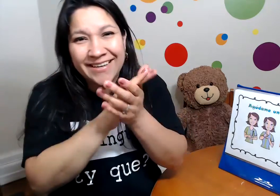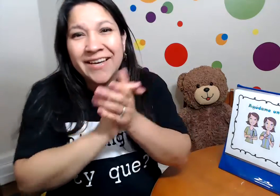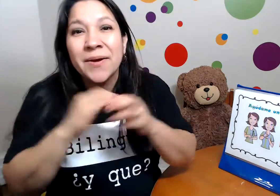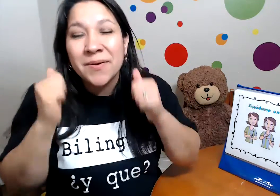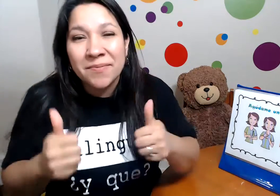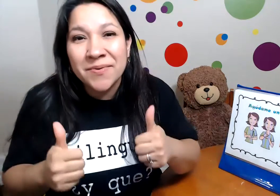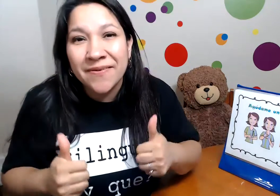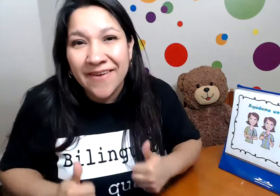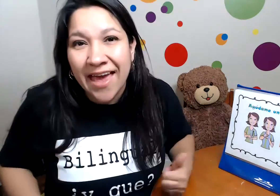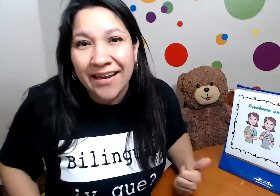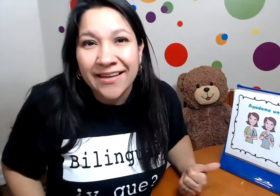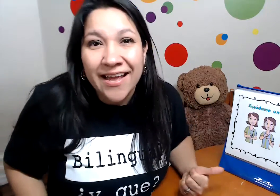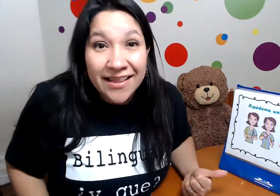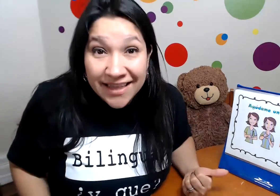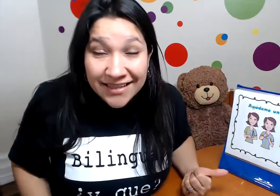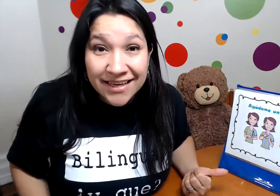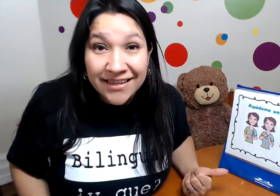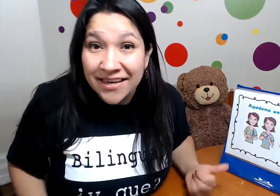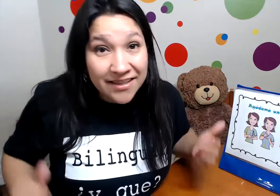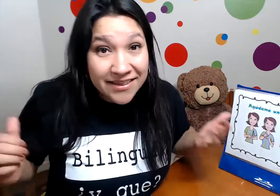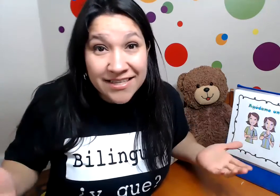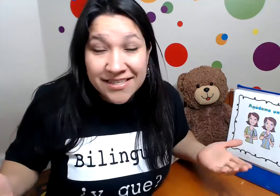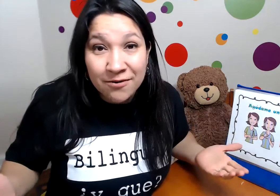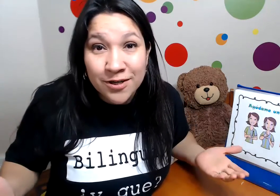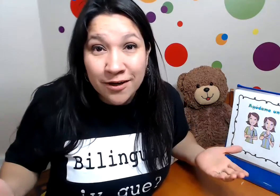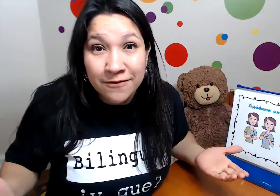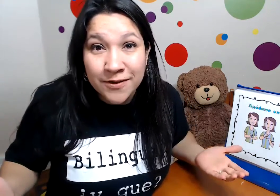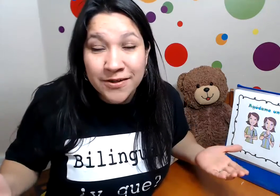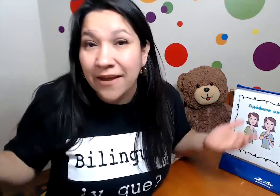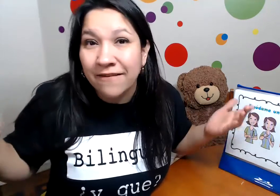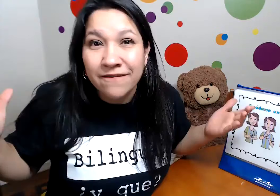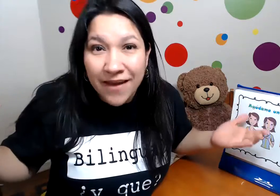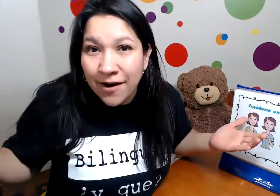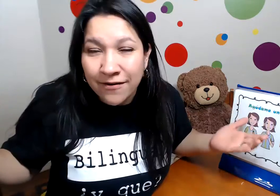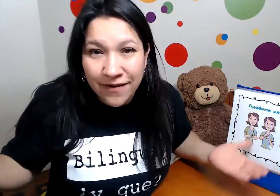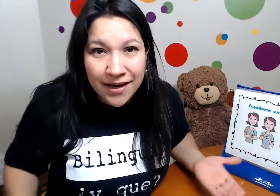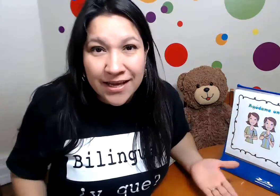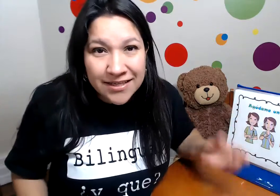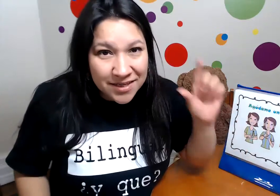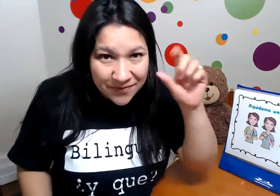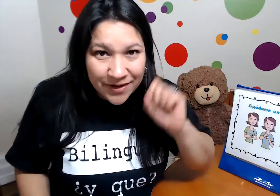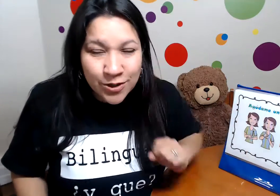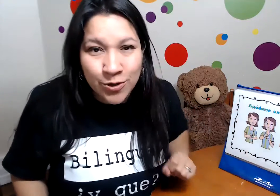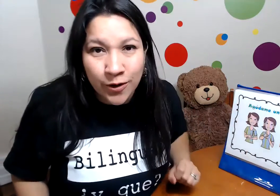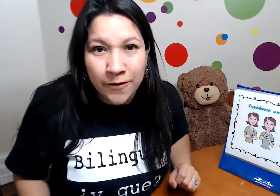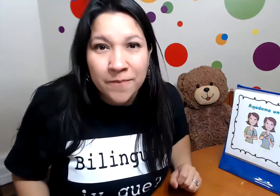muy bien la pieza está wilson por craig berger y sin ver guillot